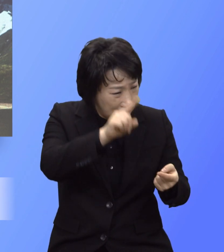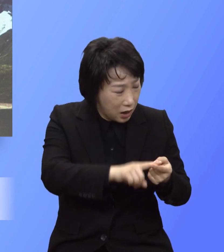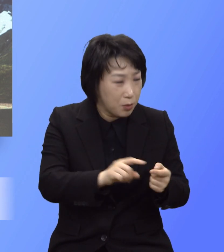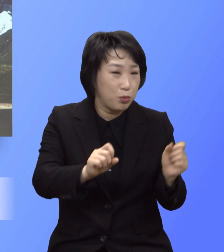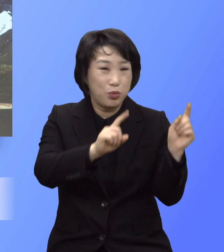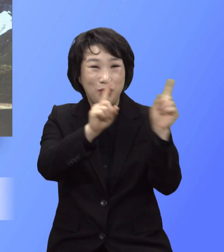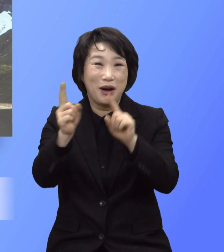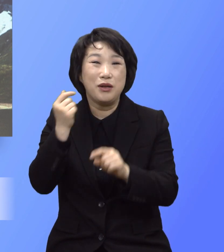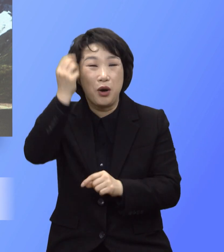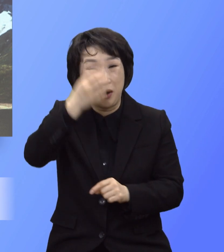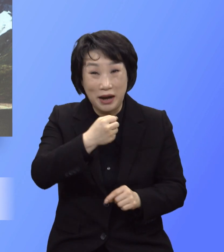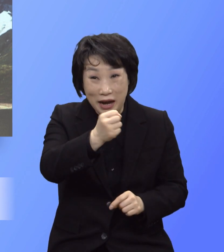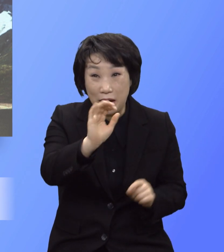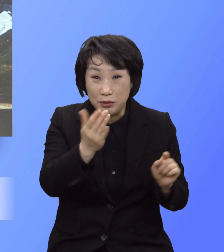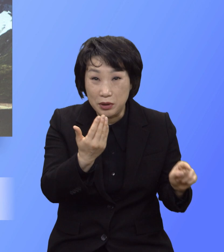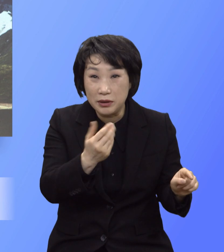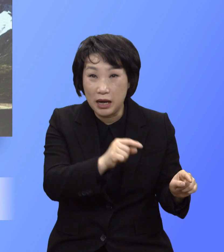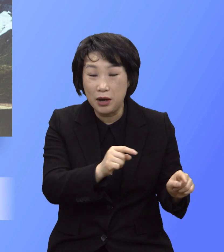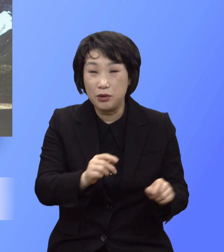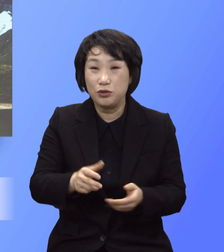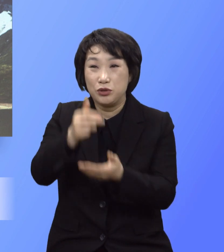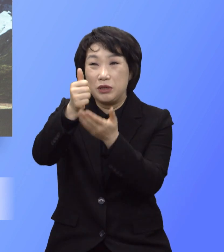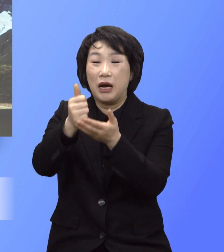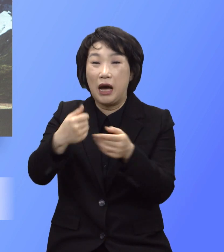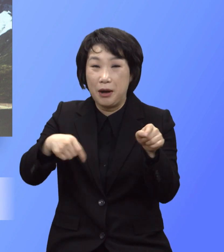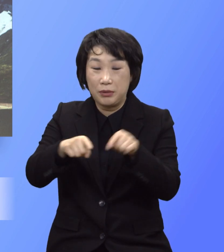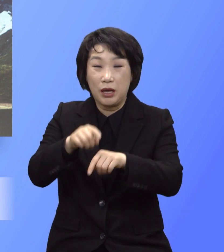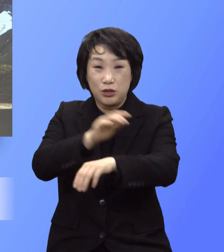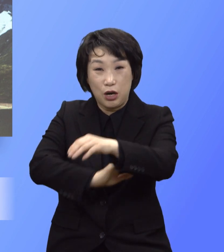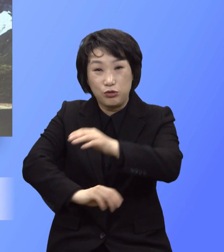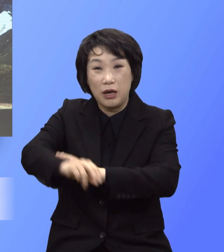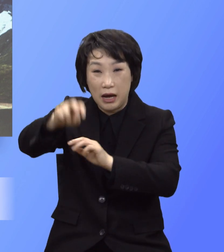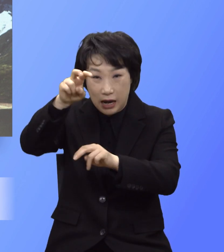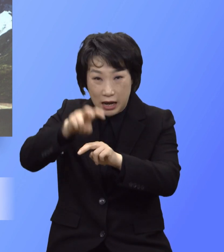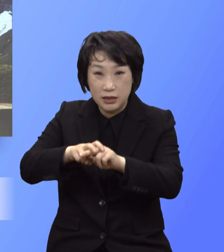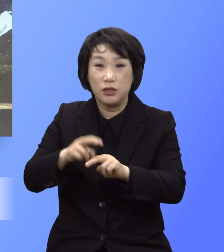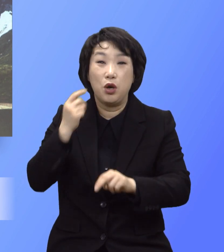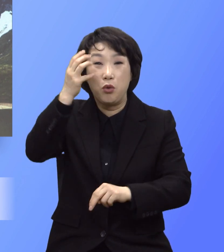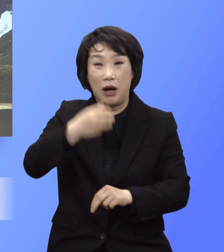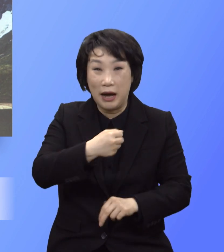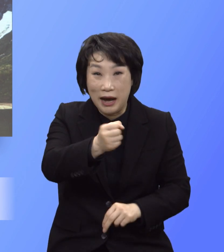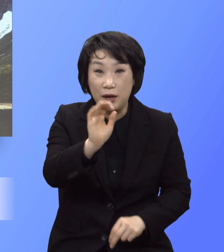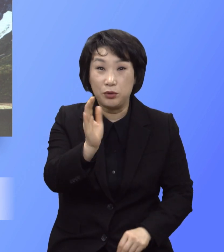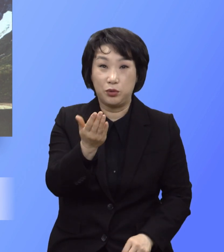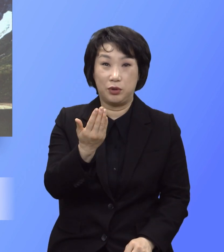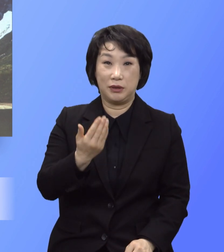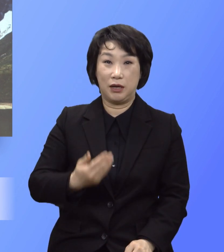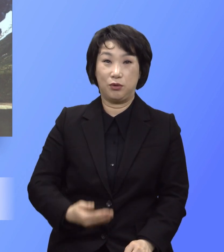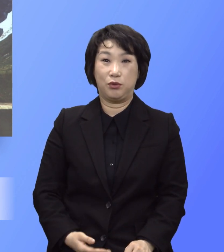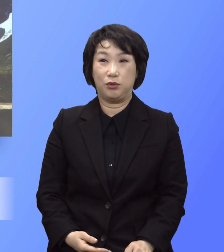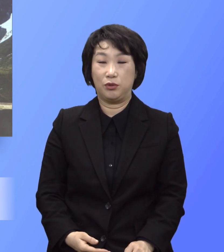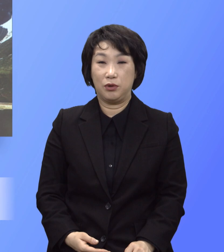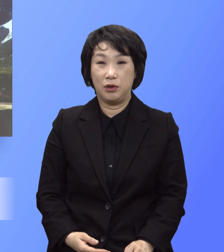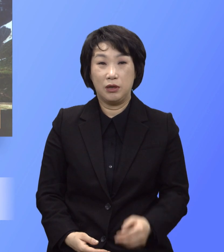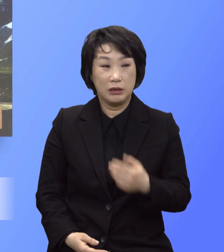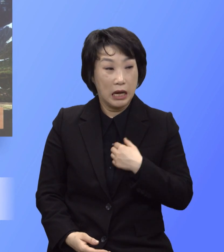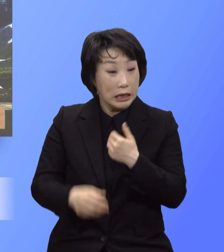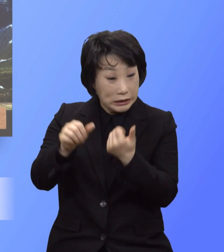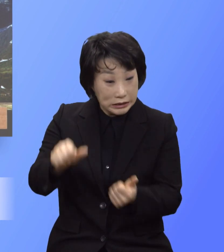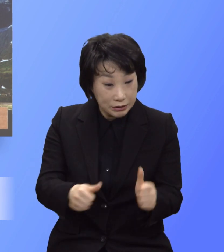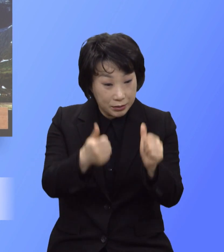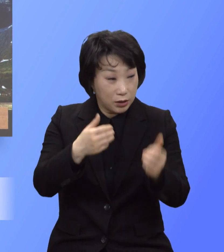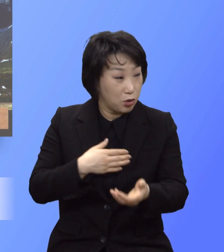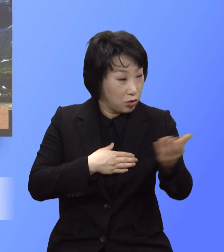부활의 영광이 있고 주님과 같은 좌우편 나는 영광이 있다 이 말입니다. 내가 받는